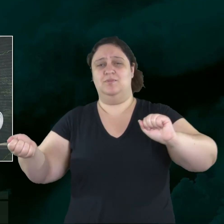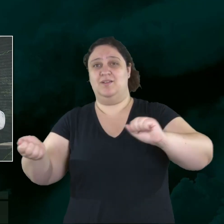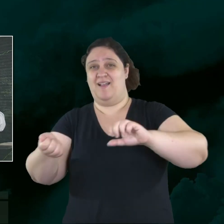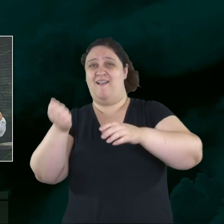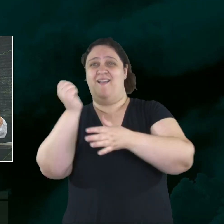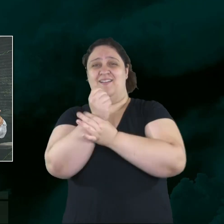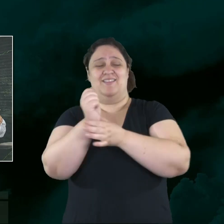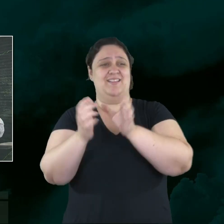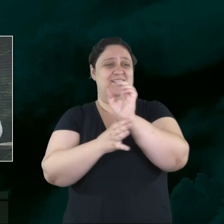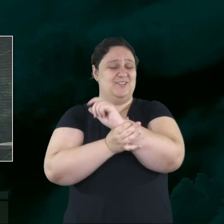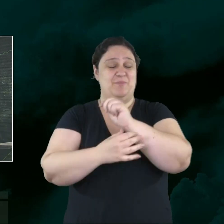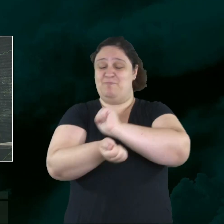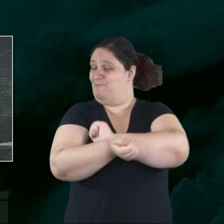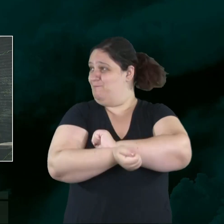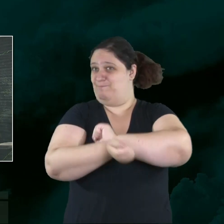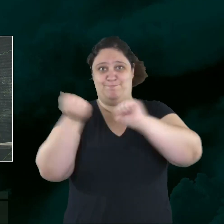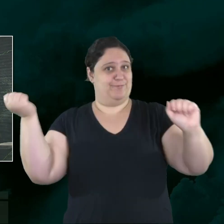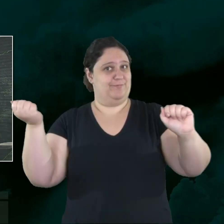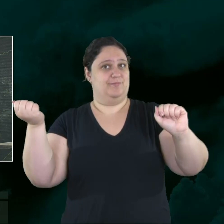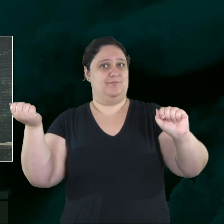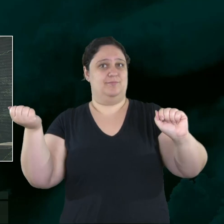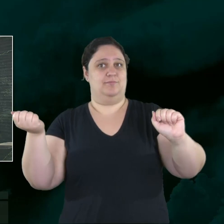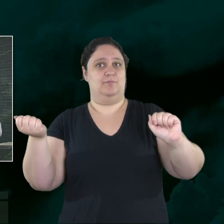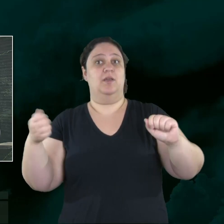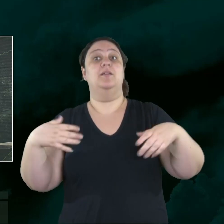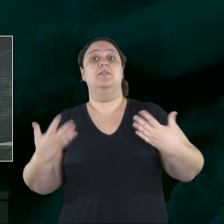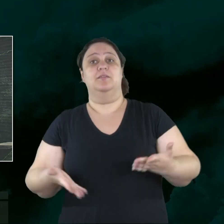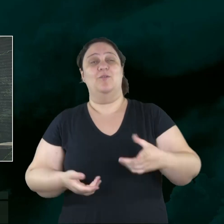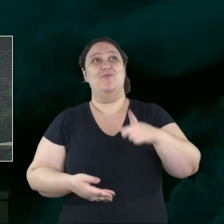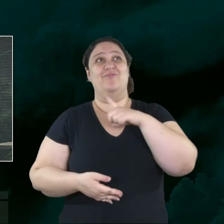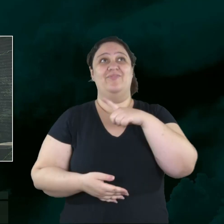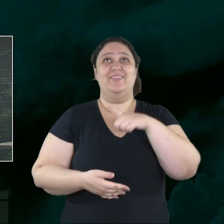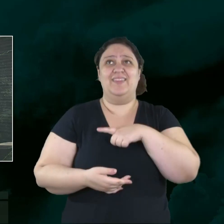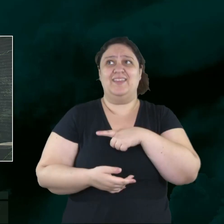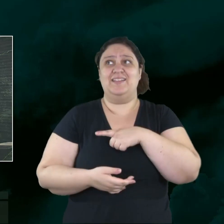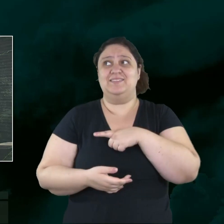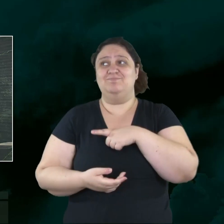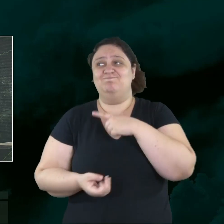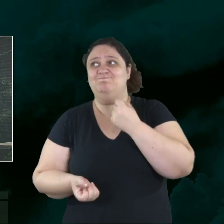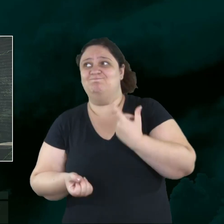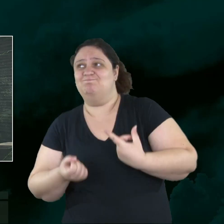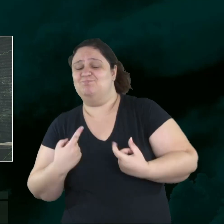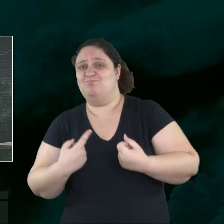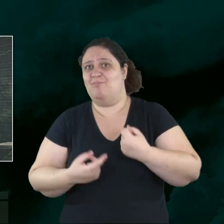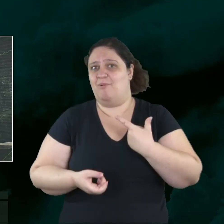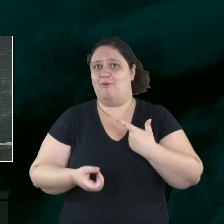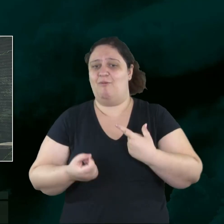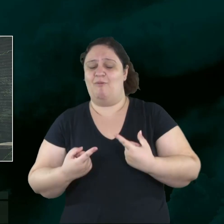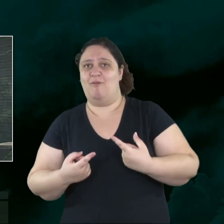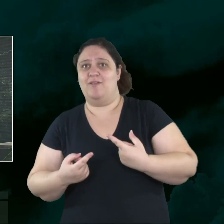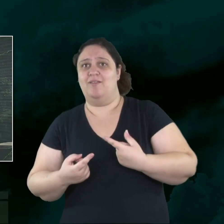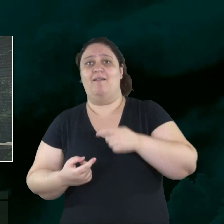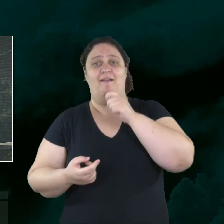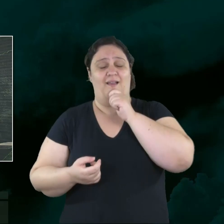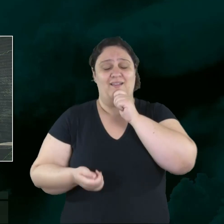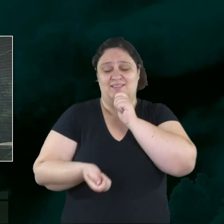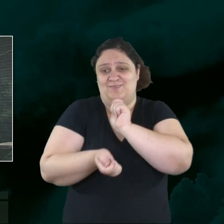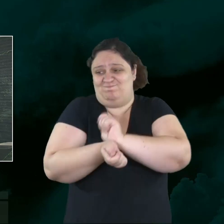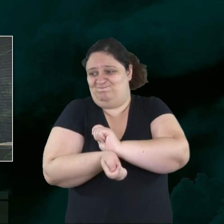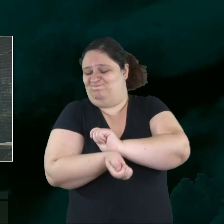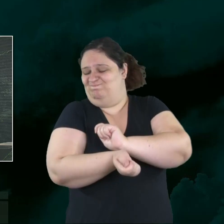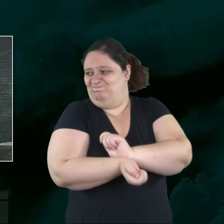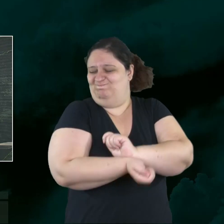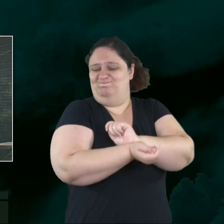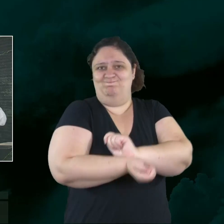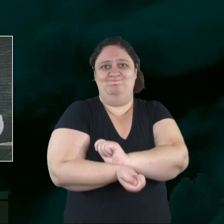suas algemas. Irmãos, tem alguma coisa ainda que serve de laços